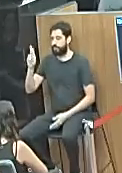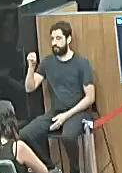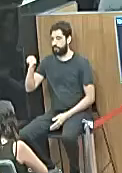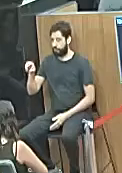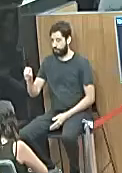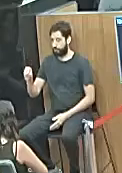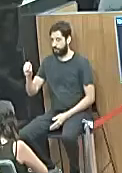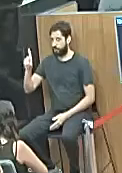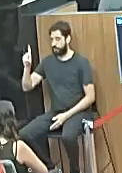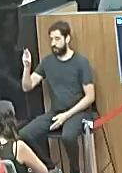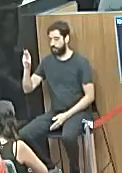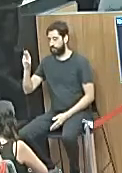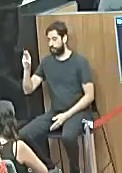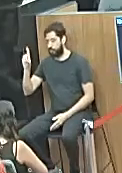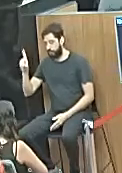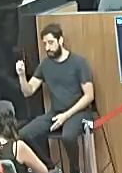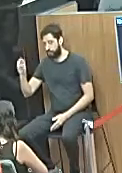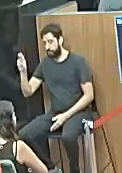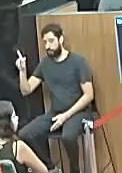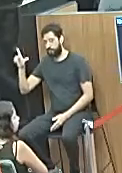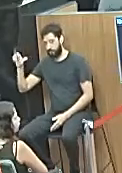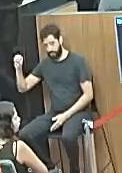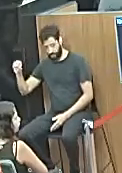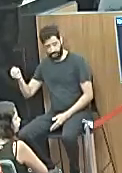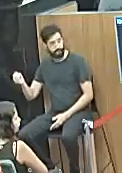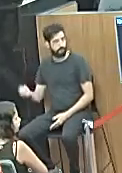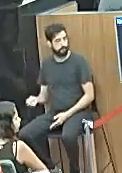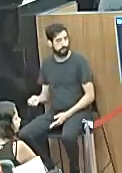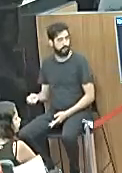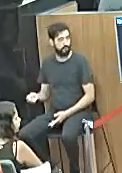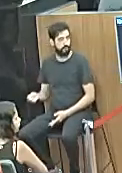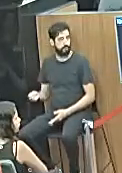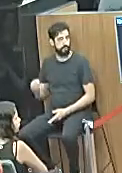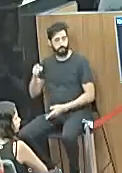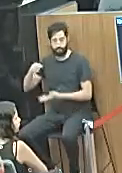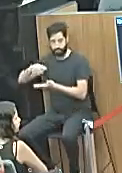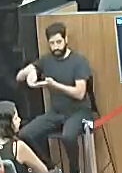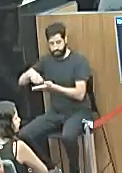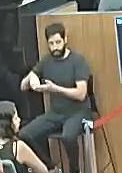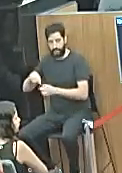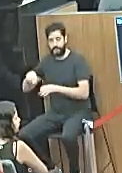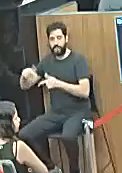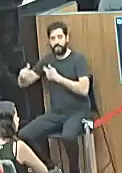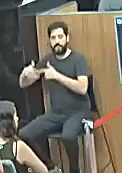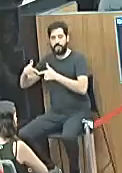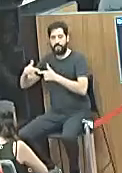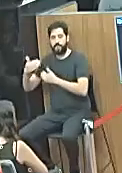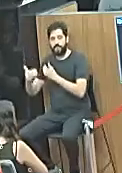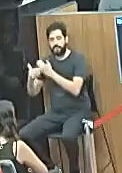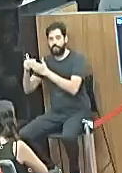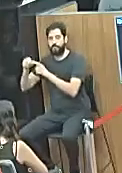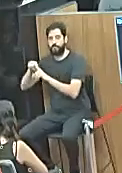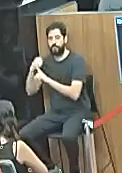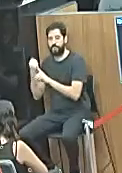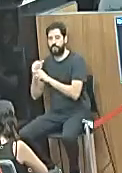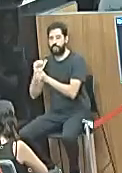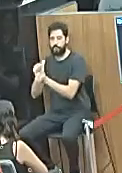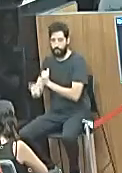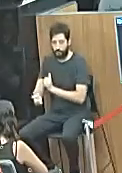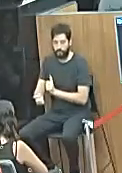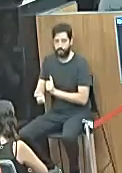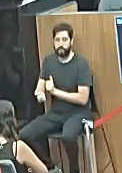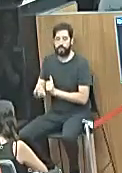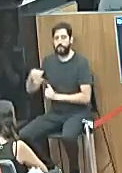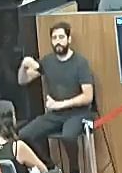alves de da cruz freitas relator do grupo de trabalho desenvolvimento social esportes ea maria alves